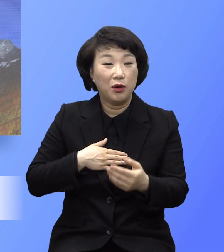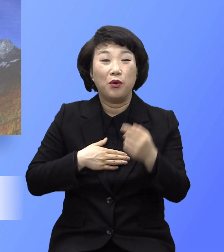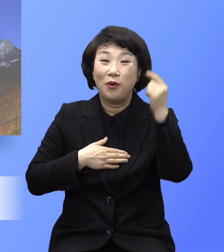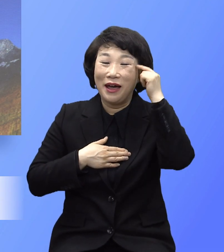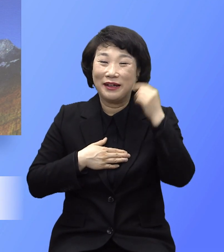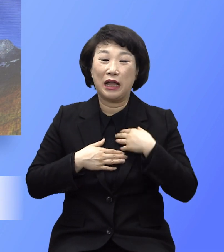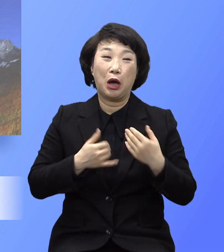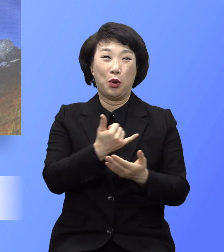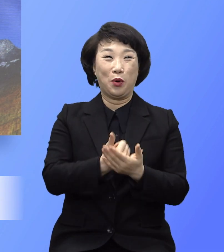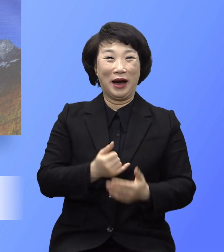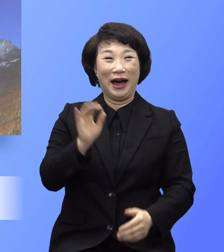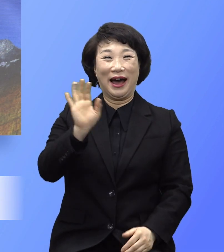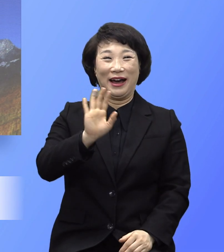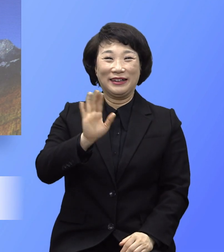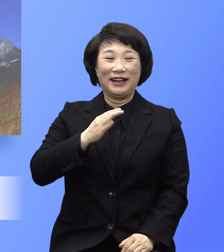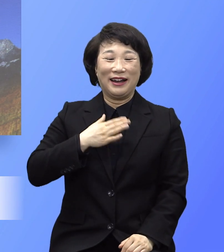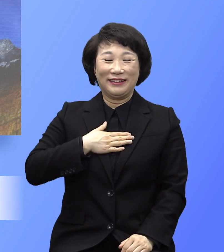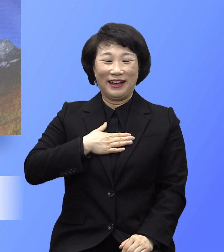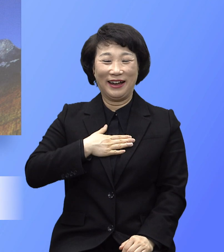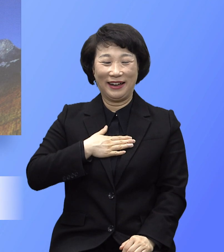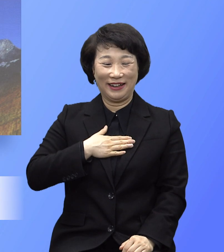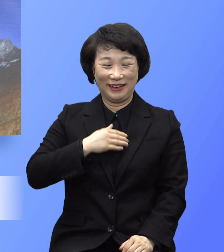내가 고아가 아니기 때문에